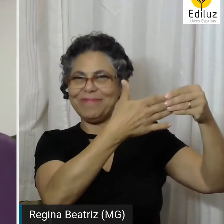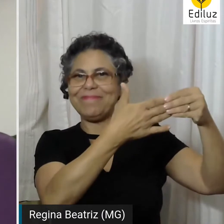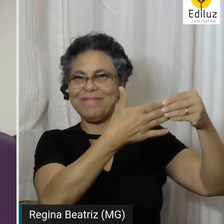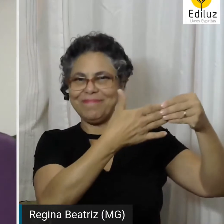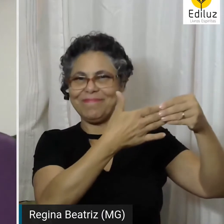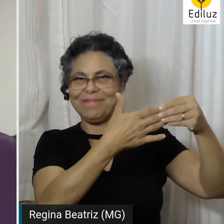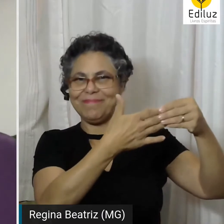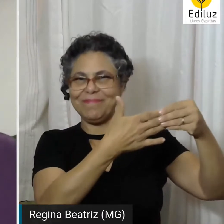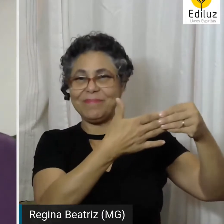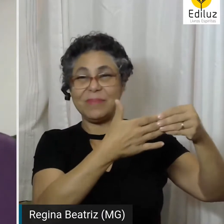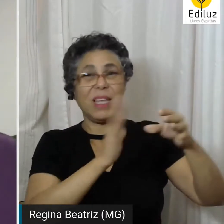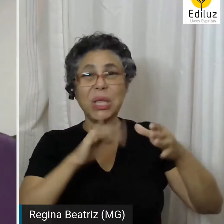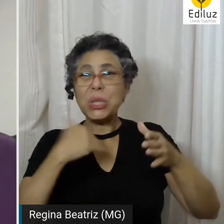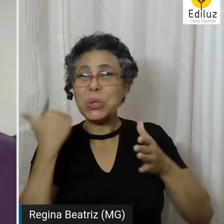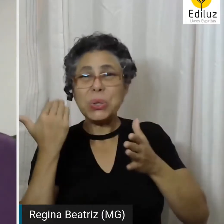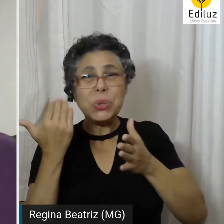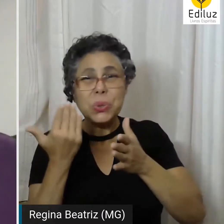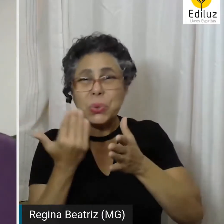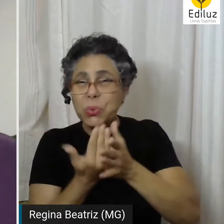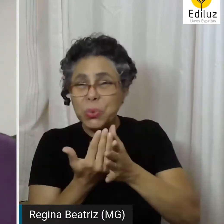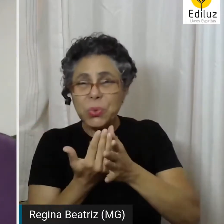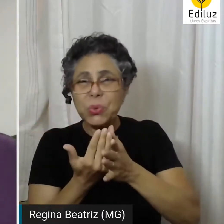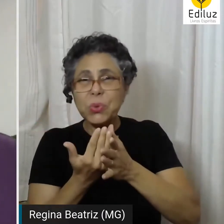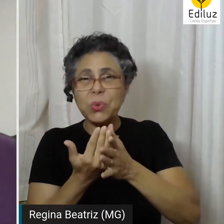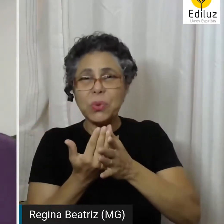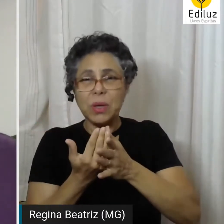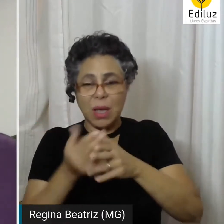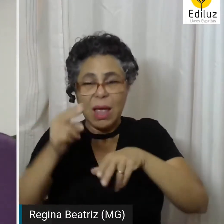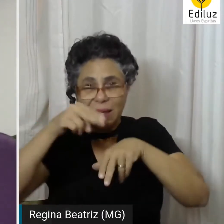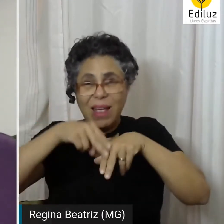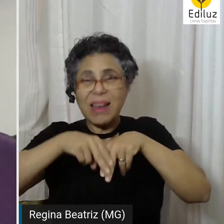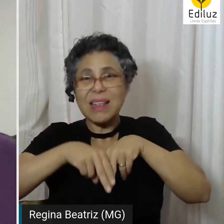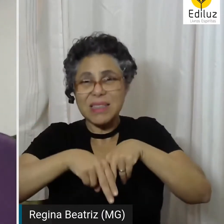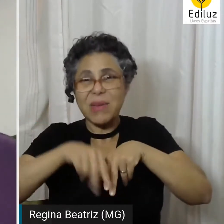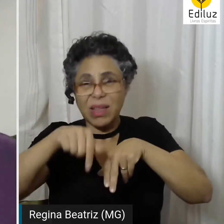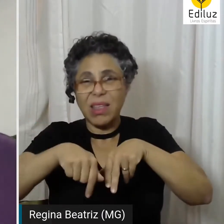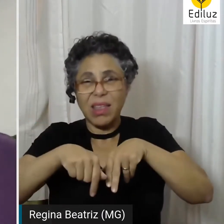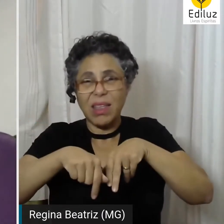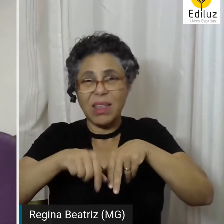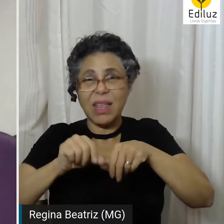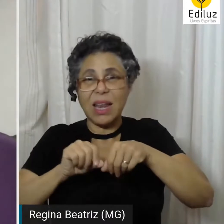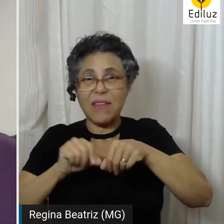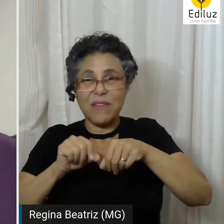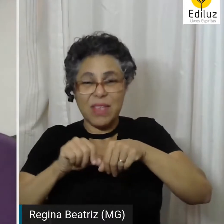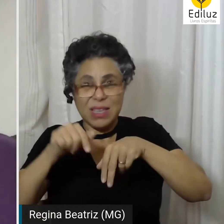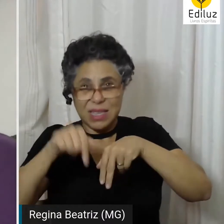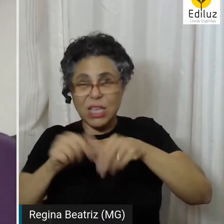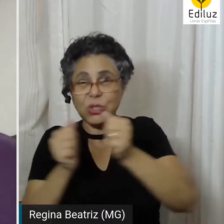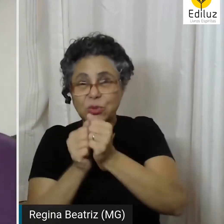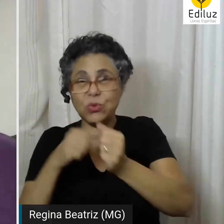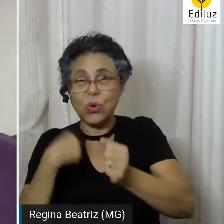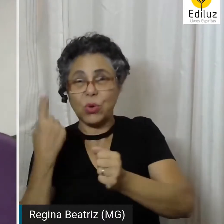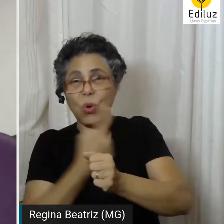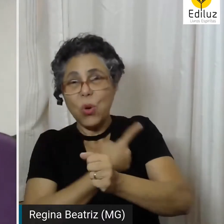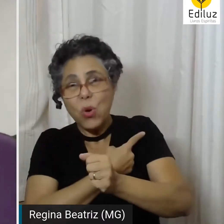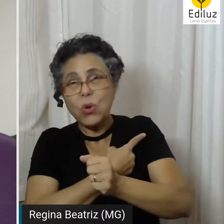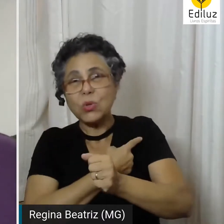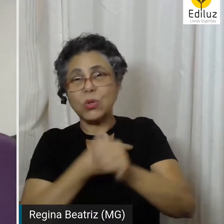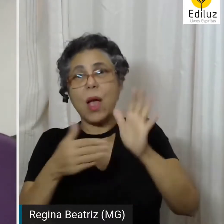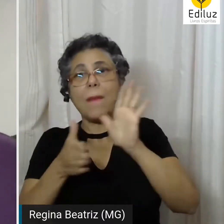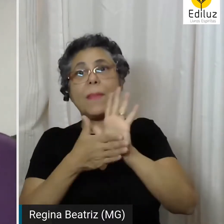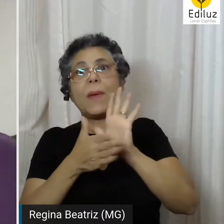invalidaria toda a sua encarnação na fase em que esteve conosco, com o